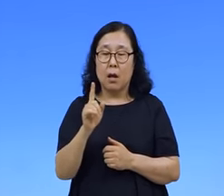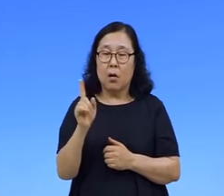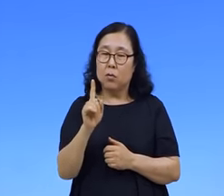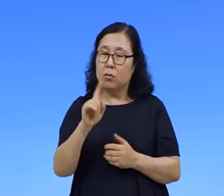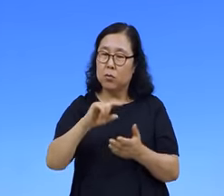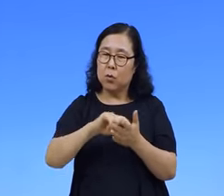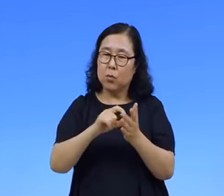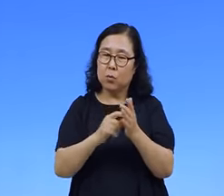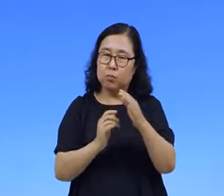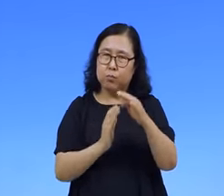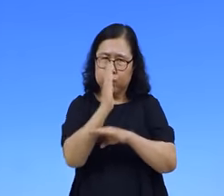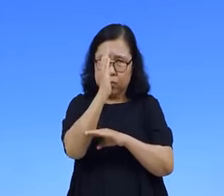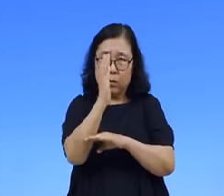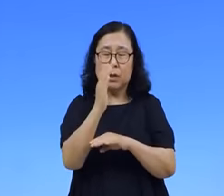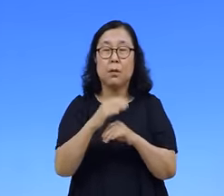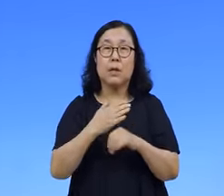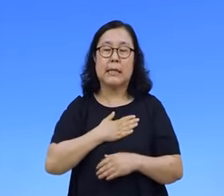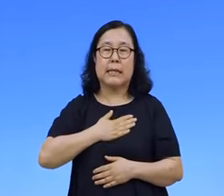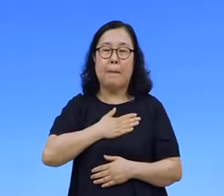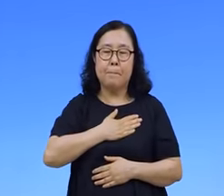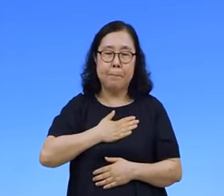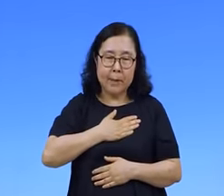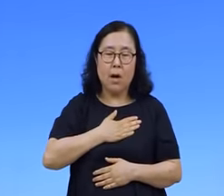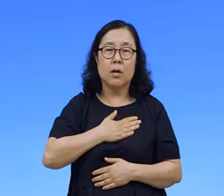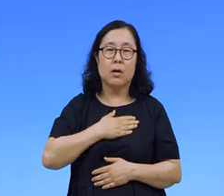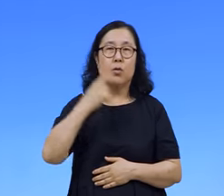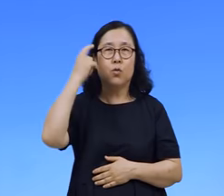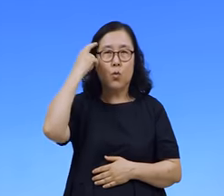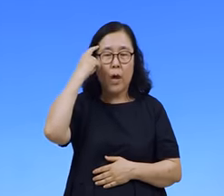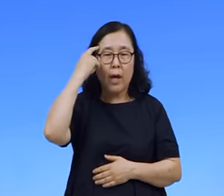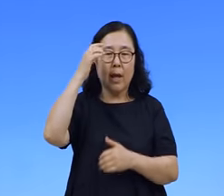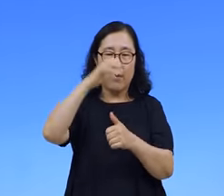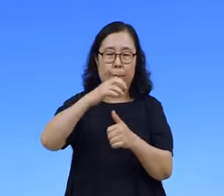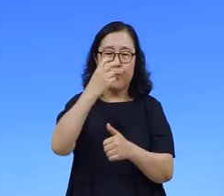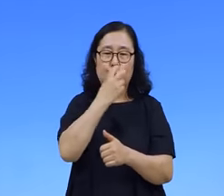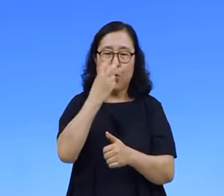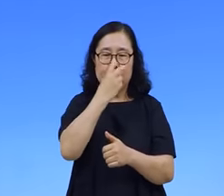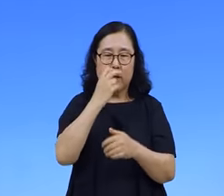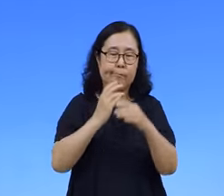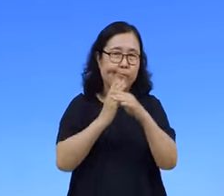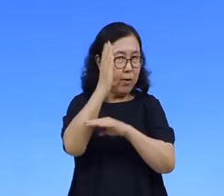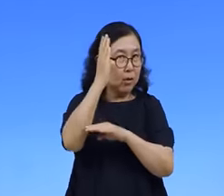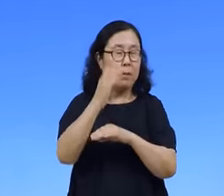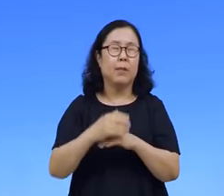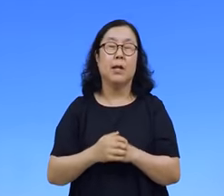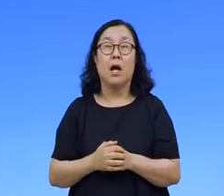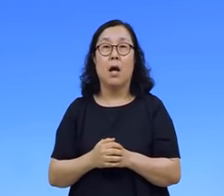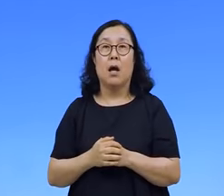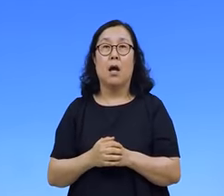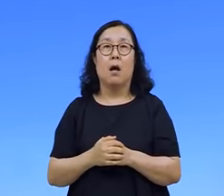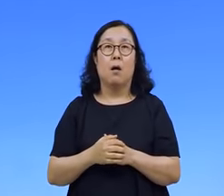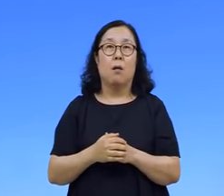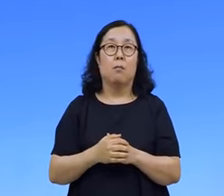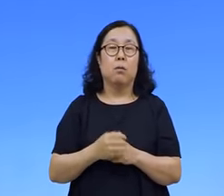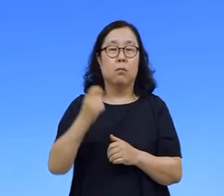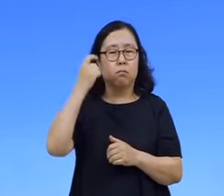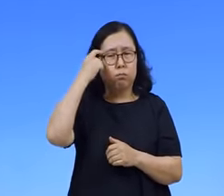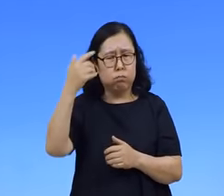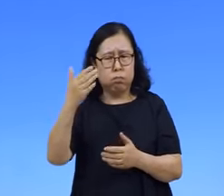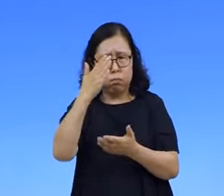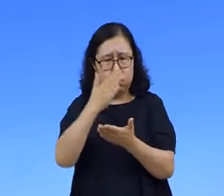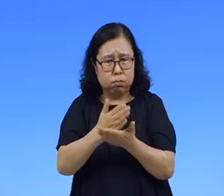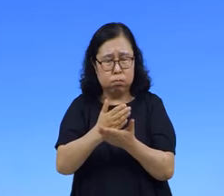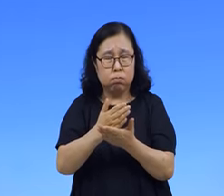어느 단계를 넘어가면 감정은 내 뇌의 통제를 받지 않는 겁니다. 그 묻지마 살인, 그